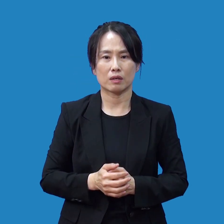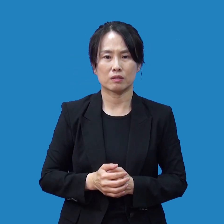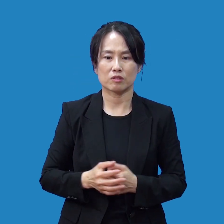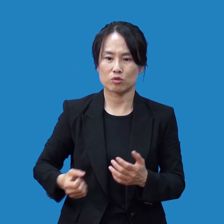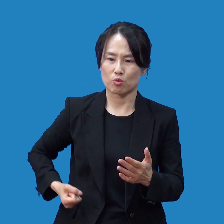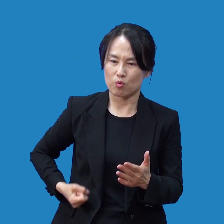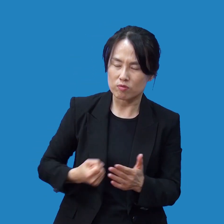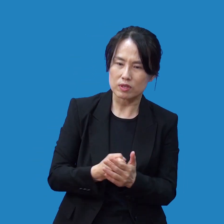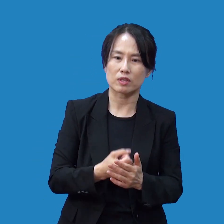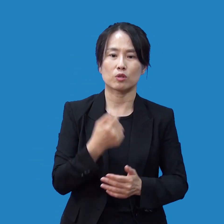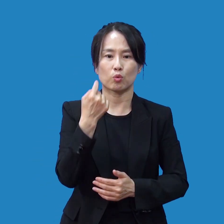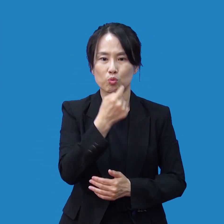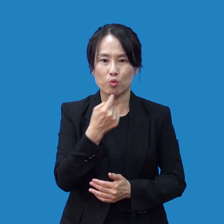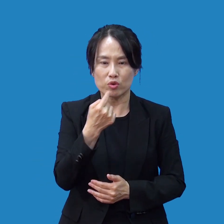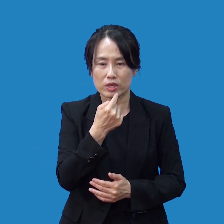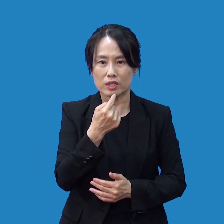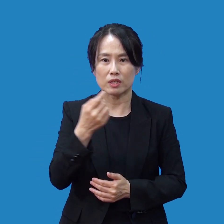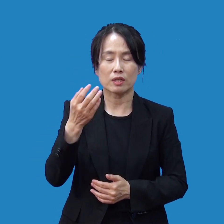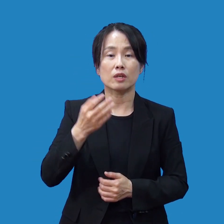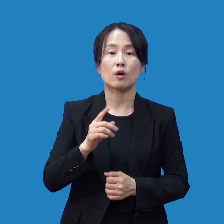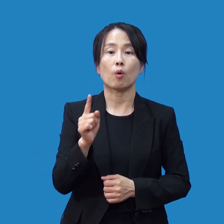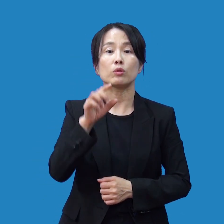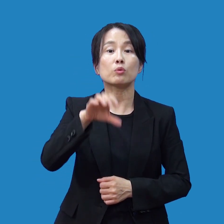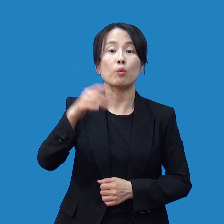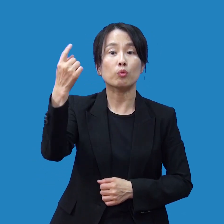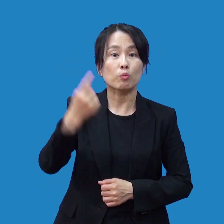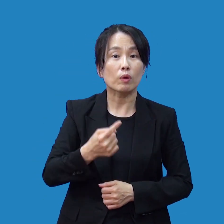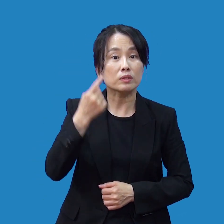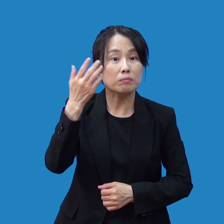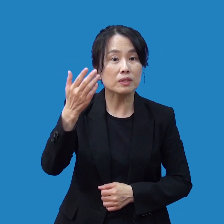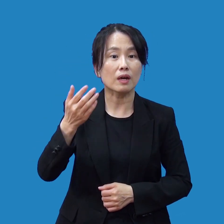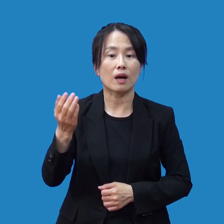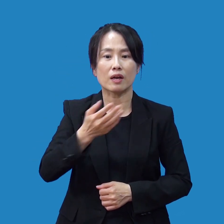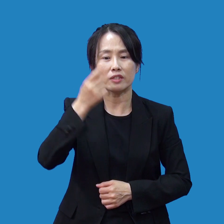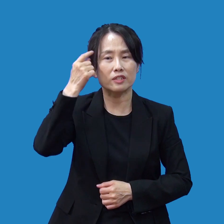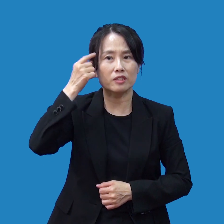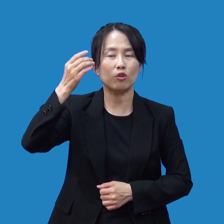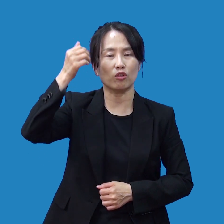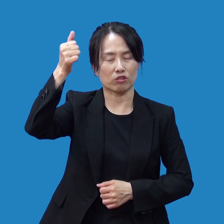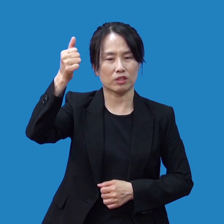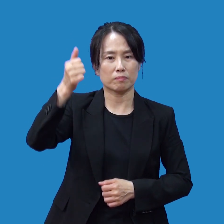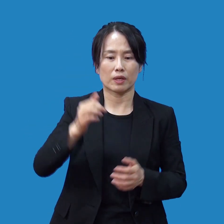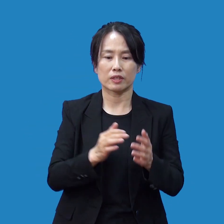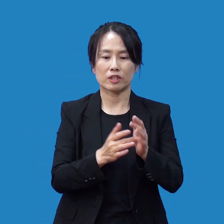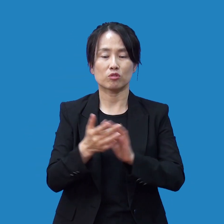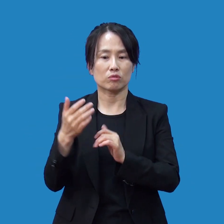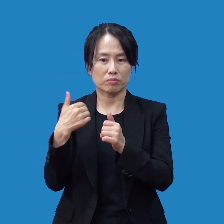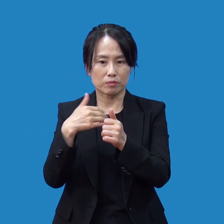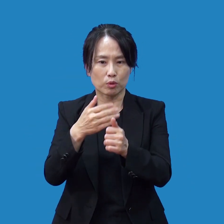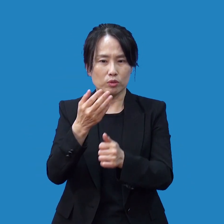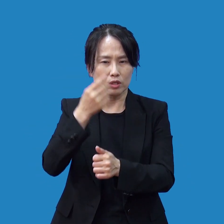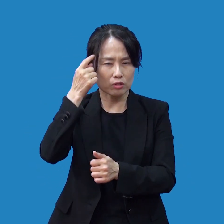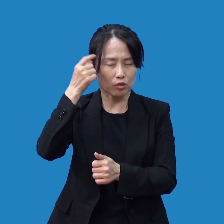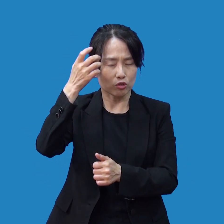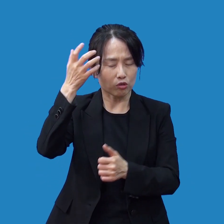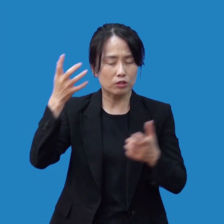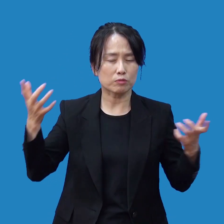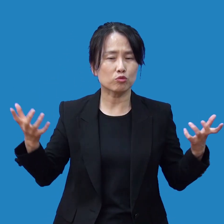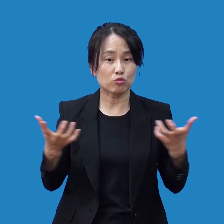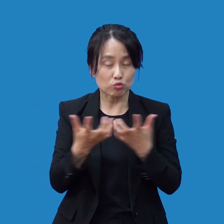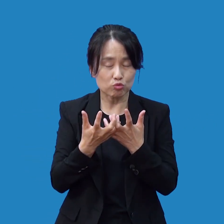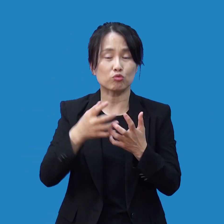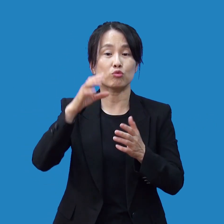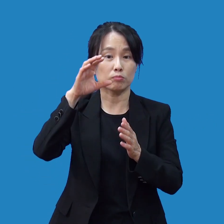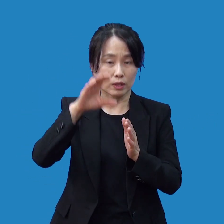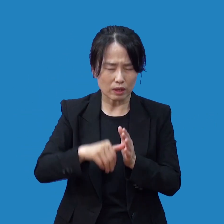논리, 어디서 왔습니까? 예수님이 보내신 성령으로부터 온 것입니다. 성도 여러분,